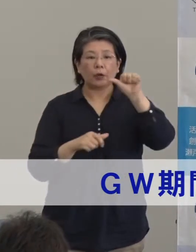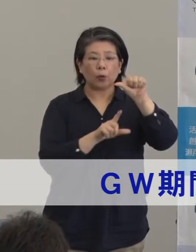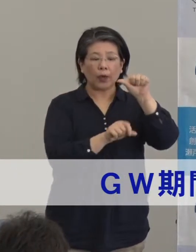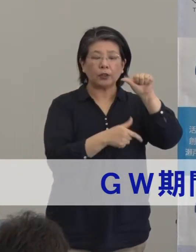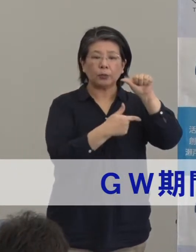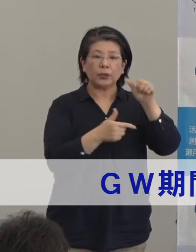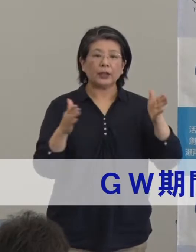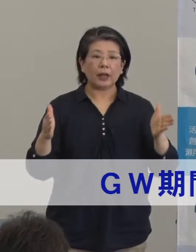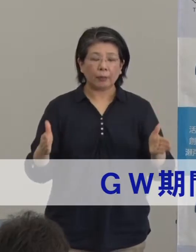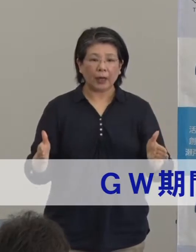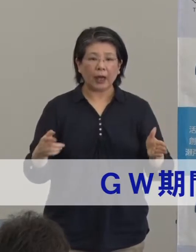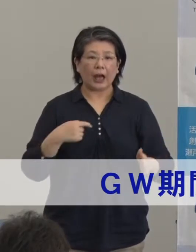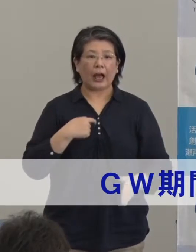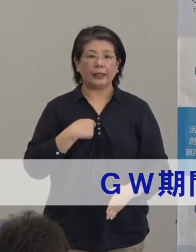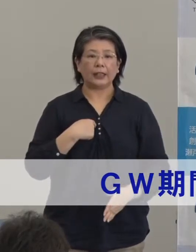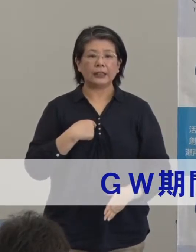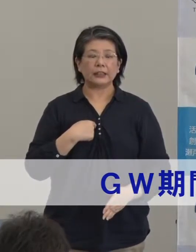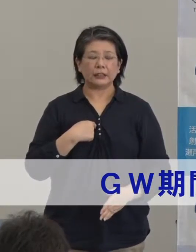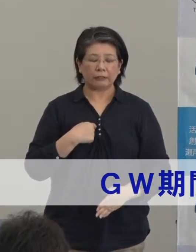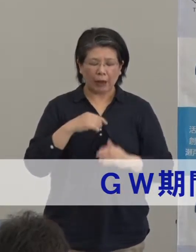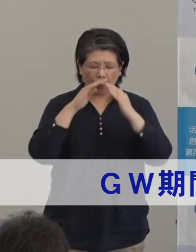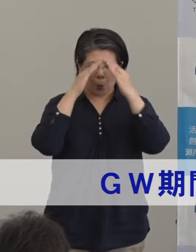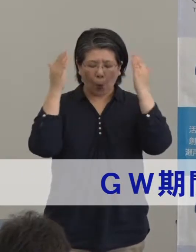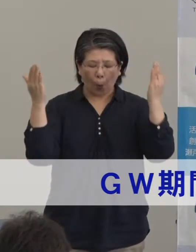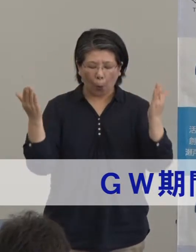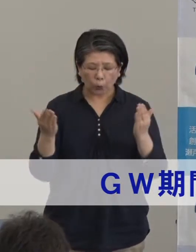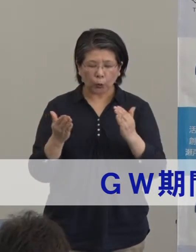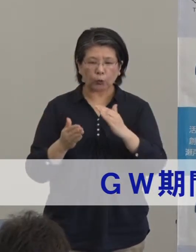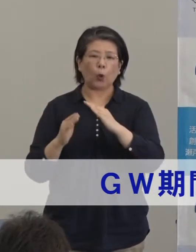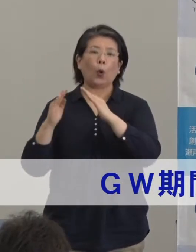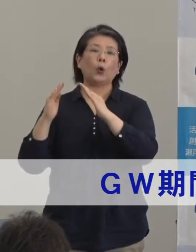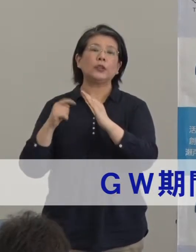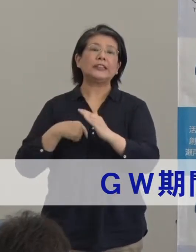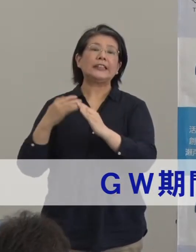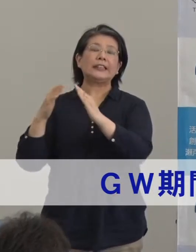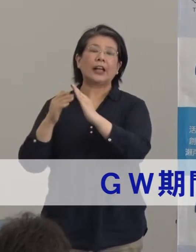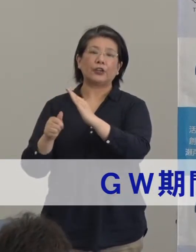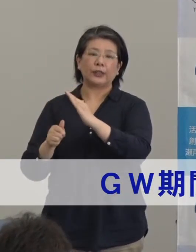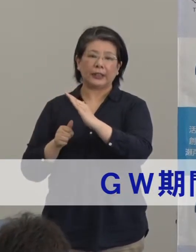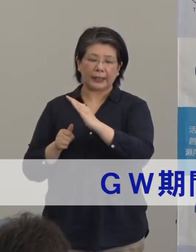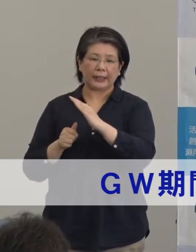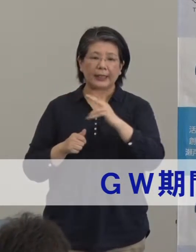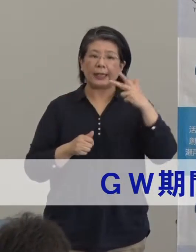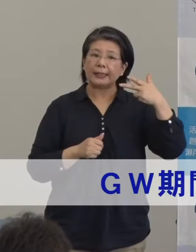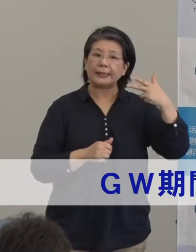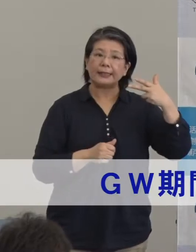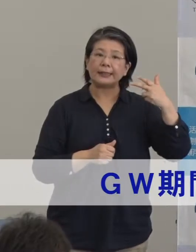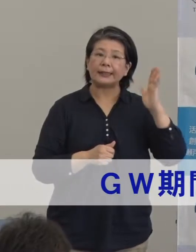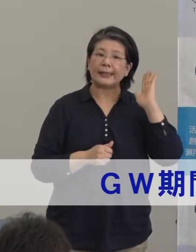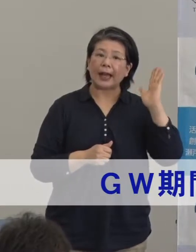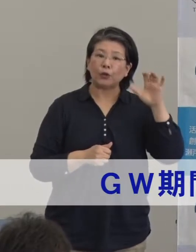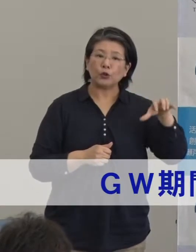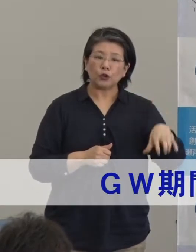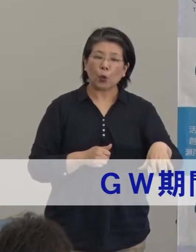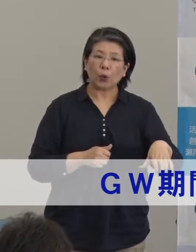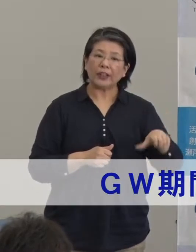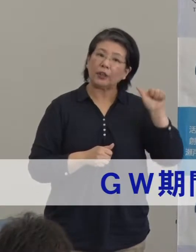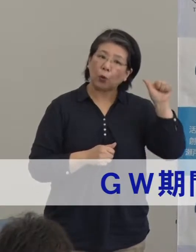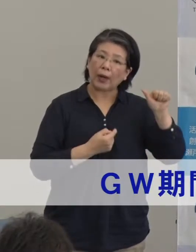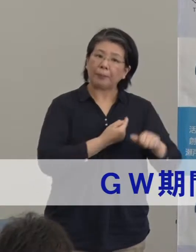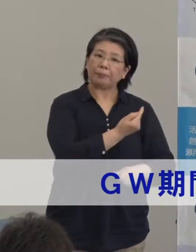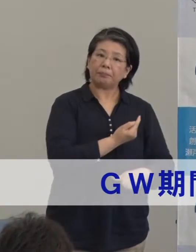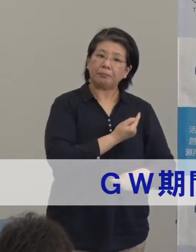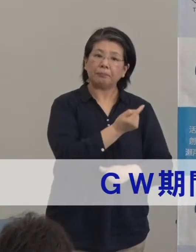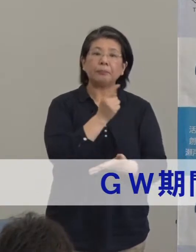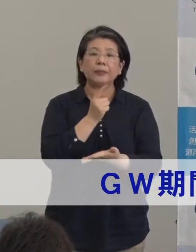ますと、その間私はほとんど自宅待機か市役所の、5回ほど市役所出てきましたけれども往復でございまして、町の様子そのもの